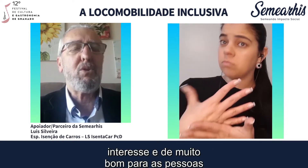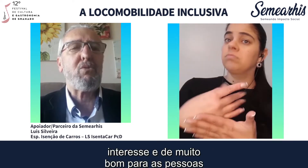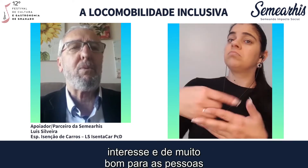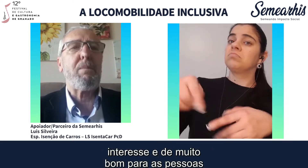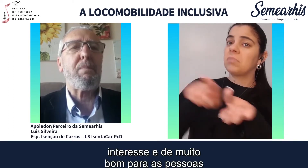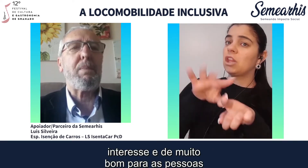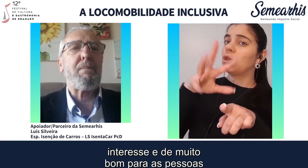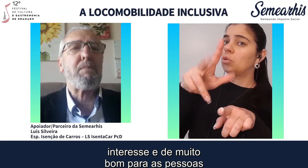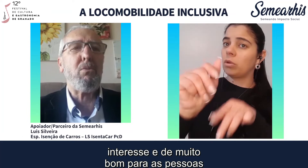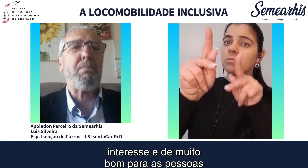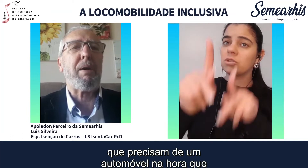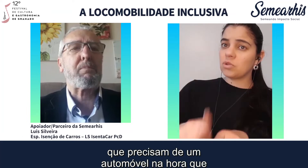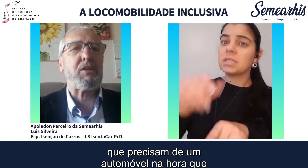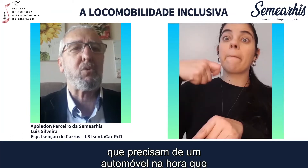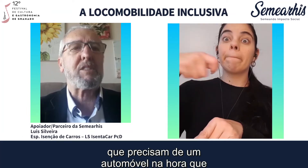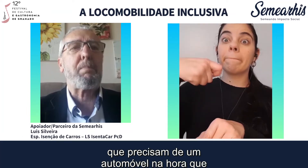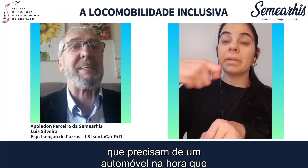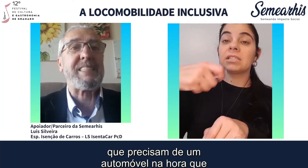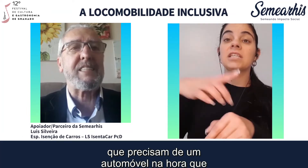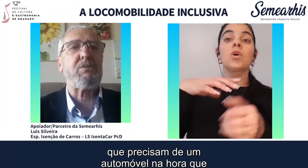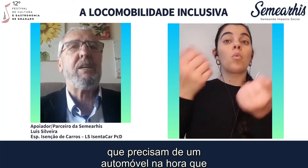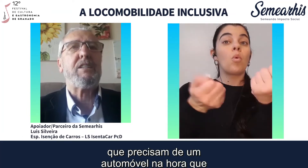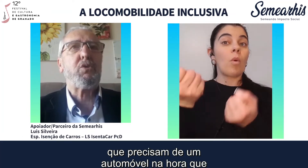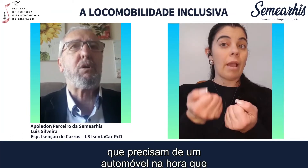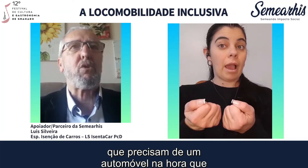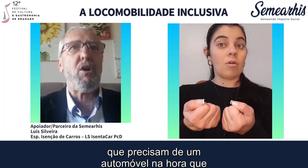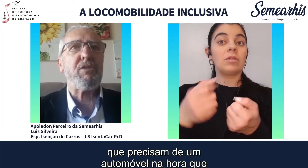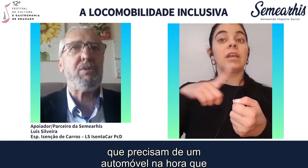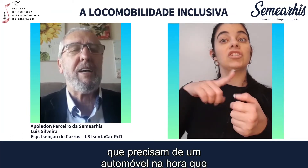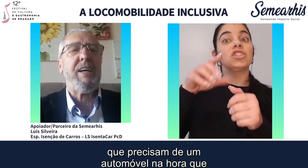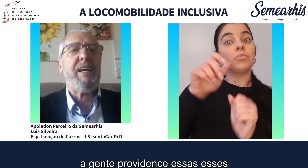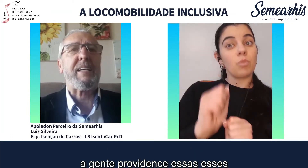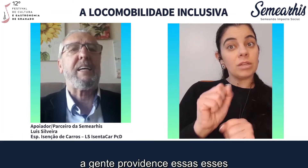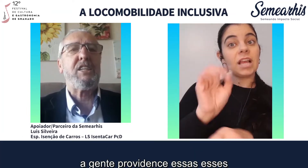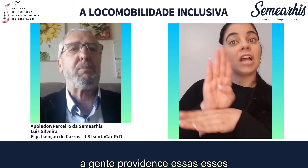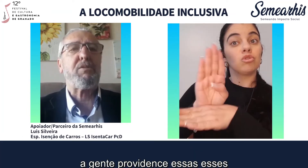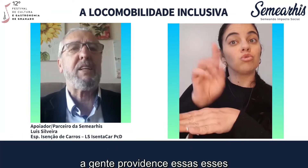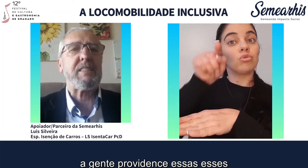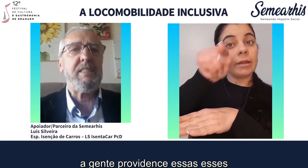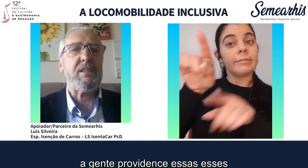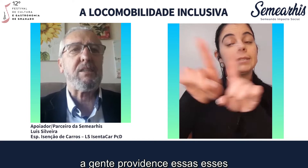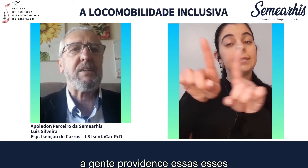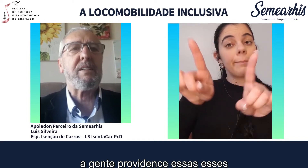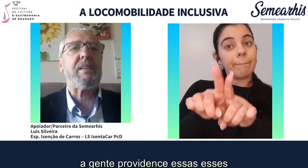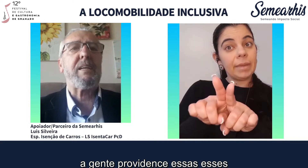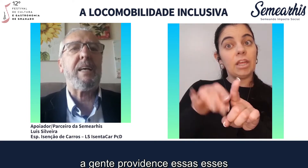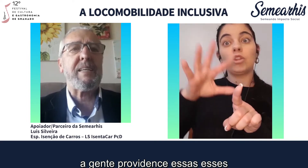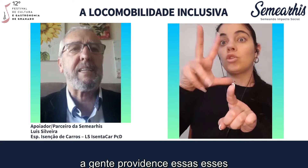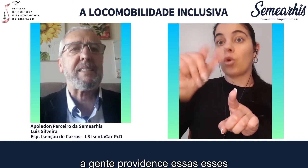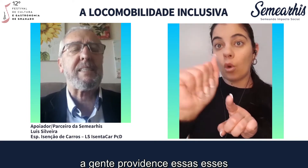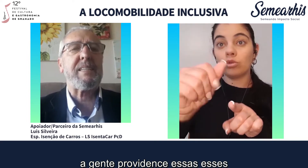de muito bom para as pessoas que precisam de um automóvel, para que a gente providencie